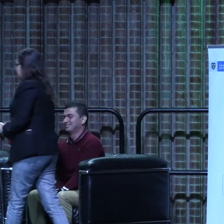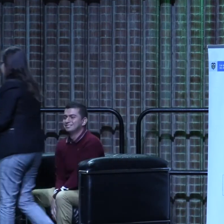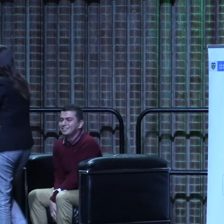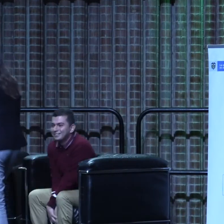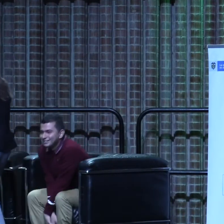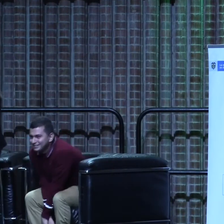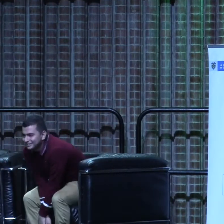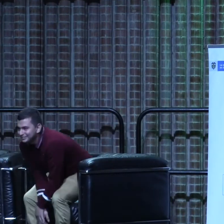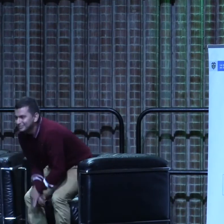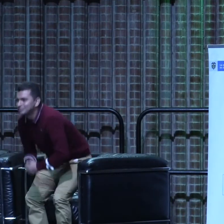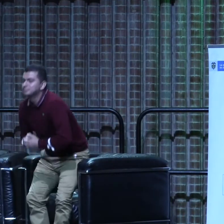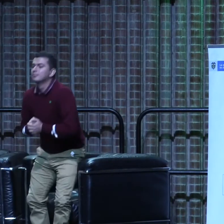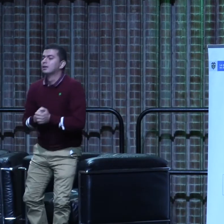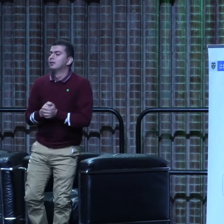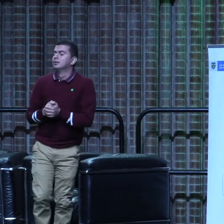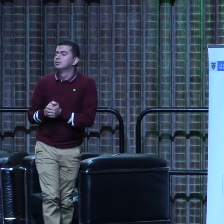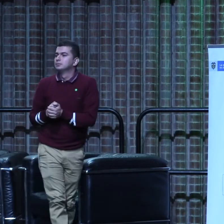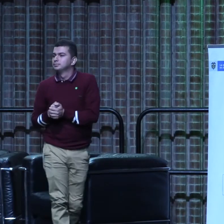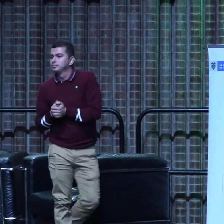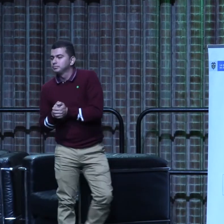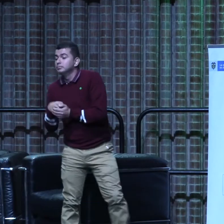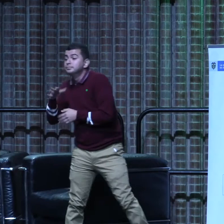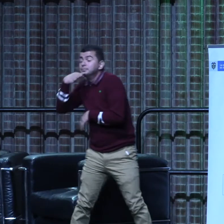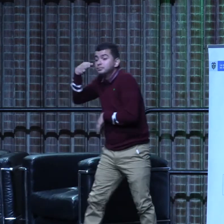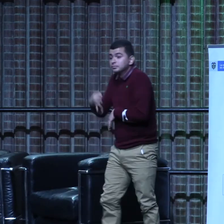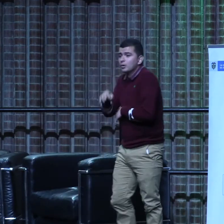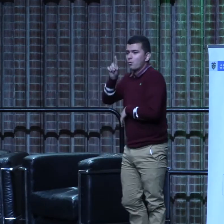más? ¿No? ¿Está bien? Gracias.